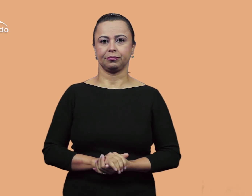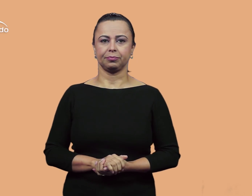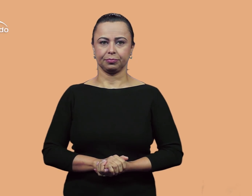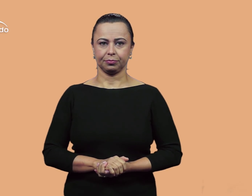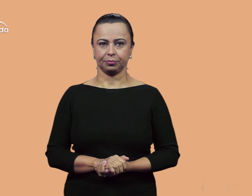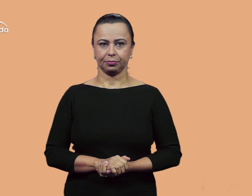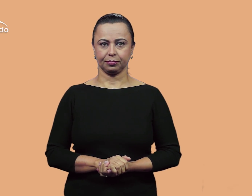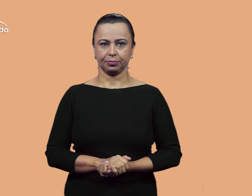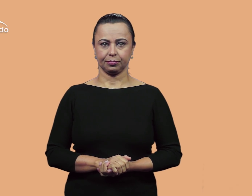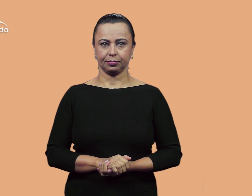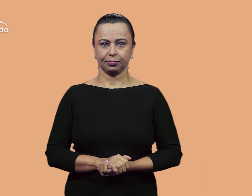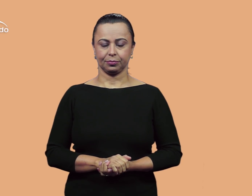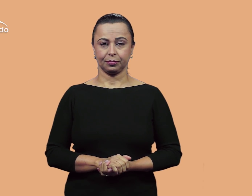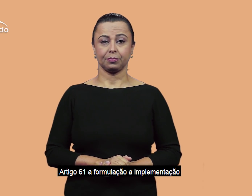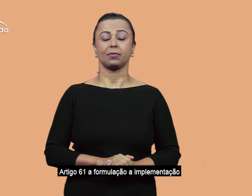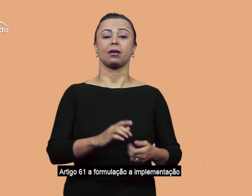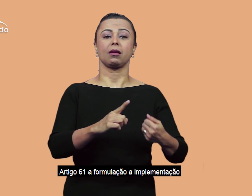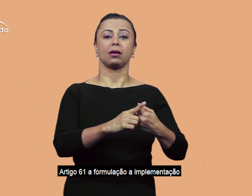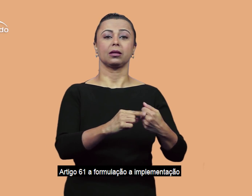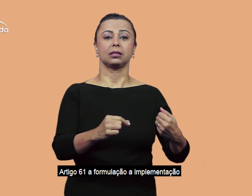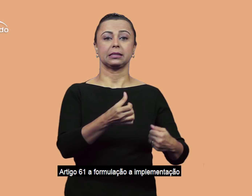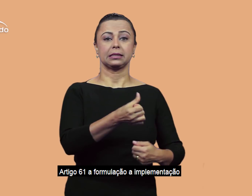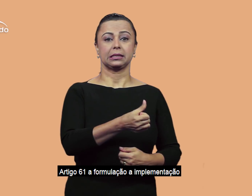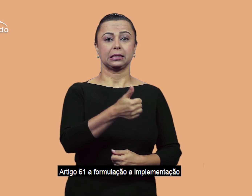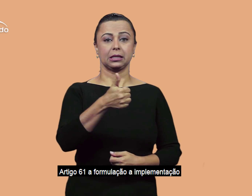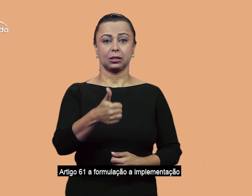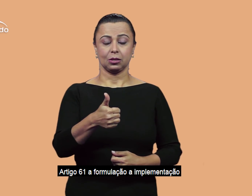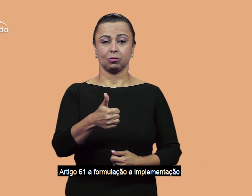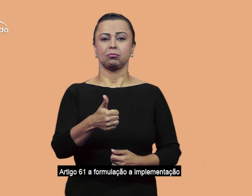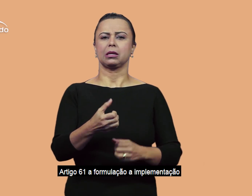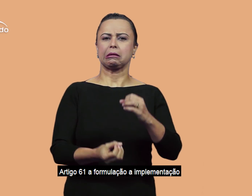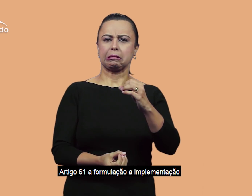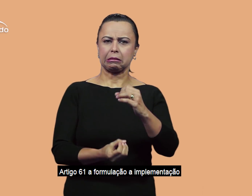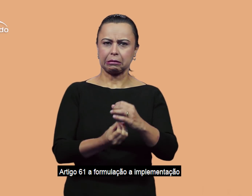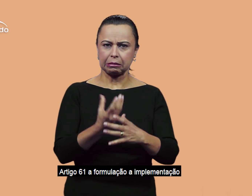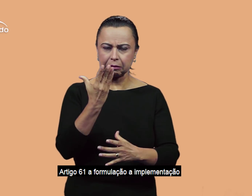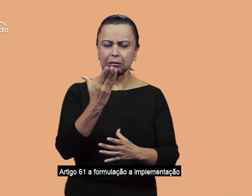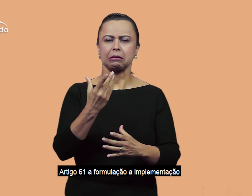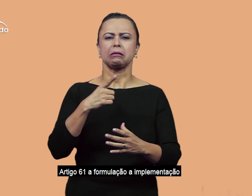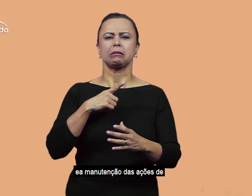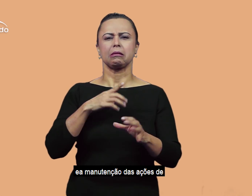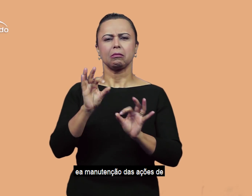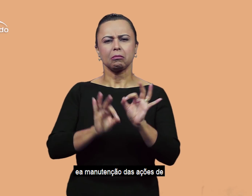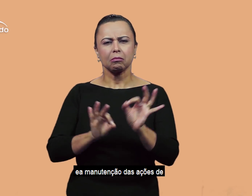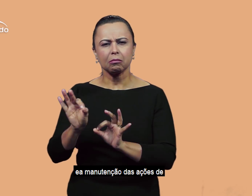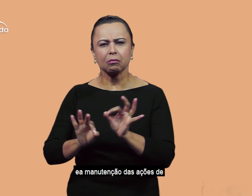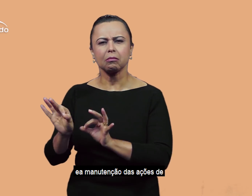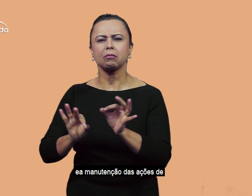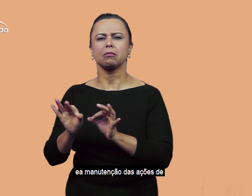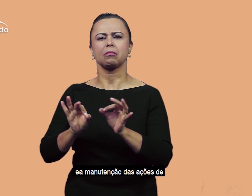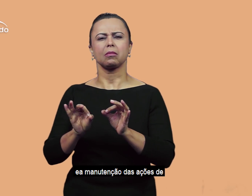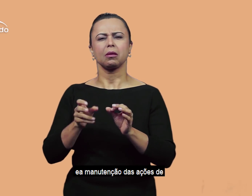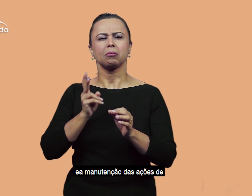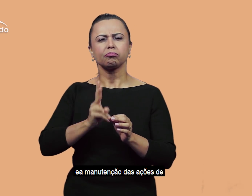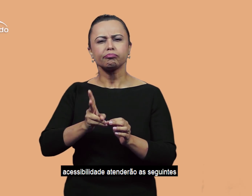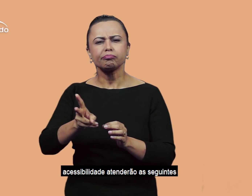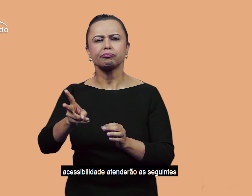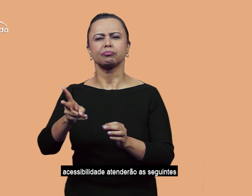o artigo 61 a formulação a implementação ea manutenção das ações de acessibilidade